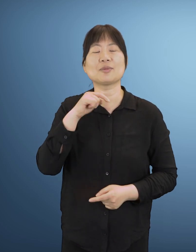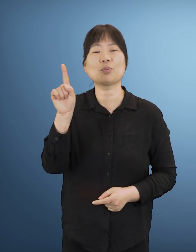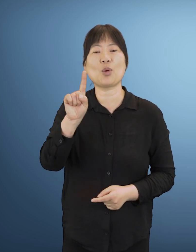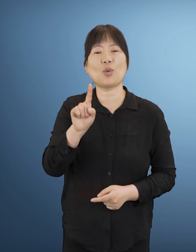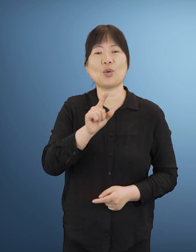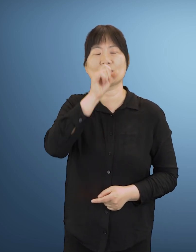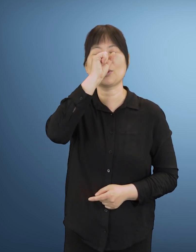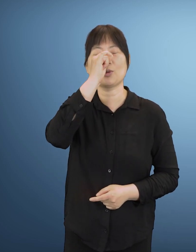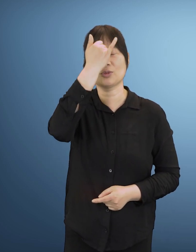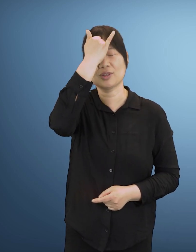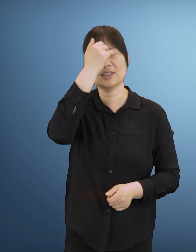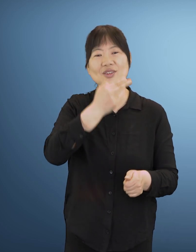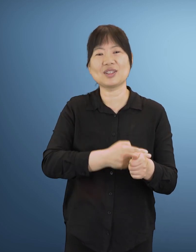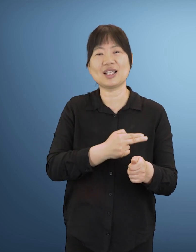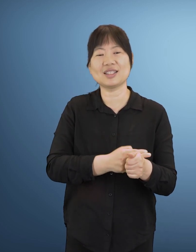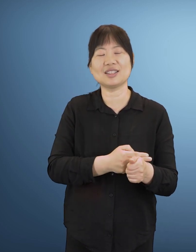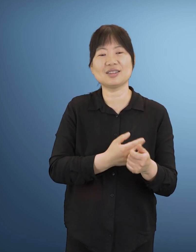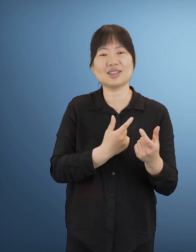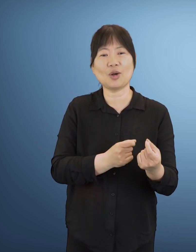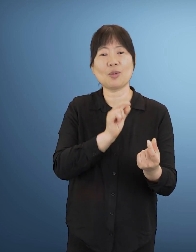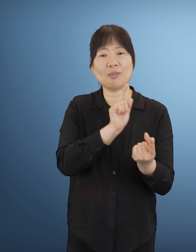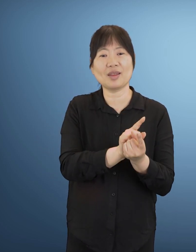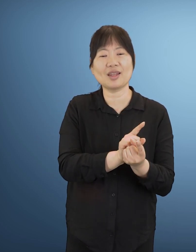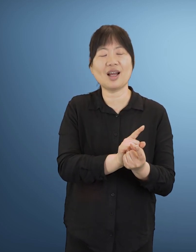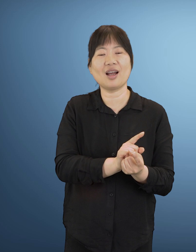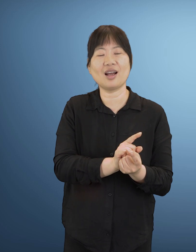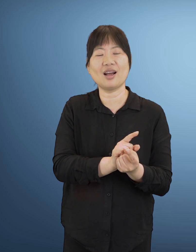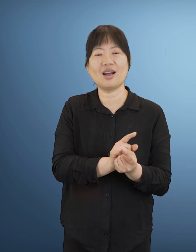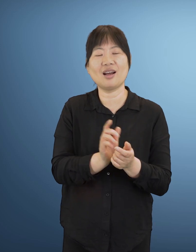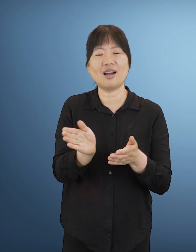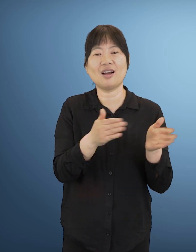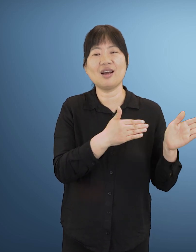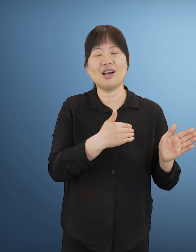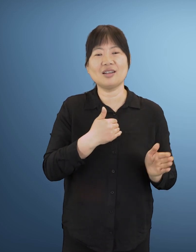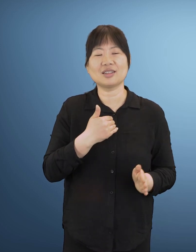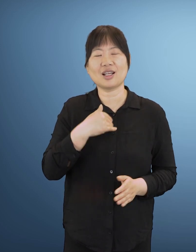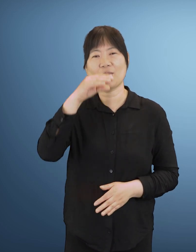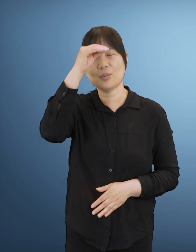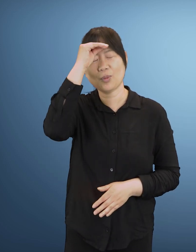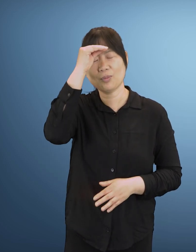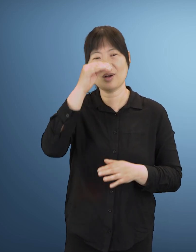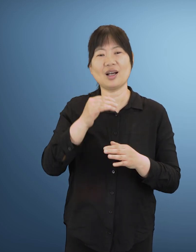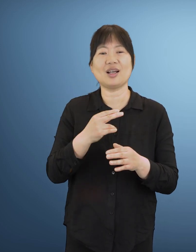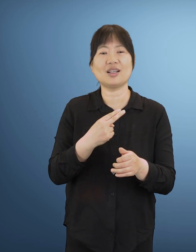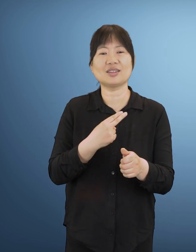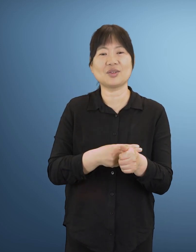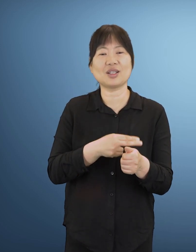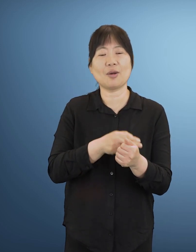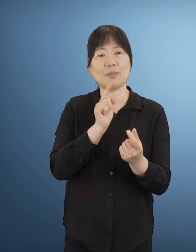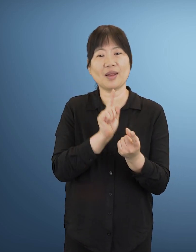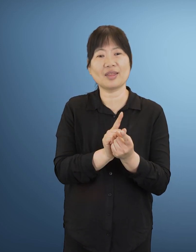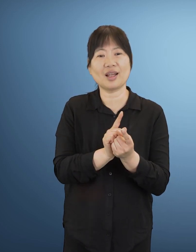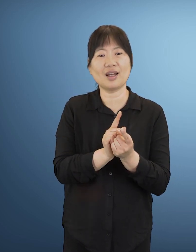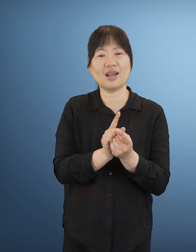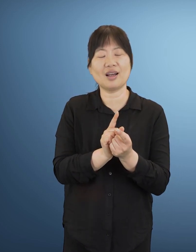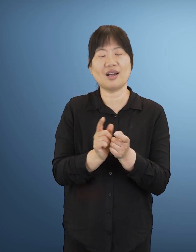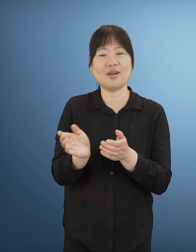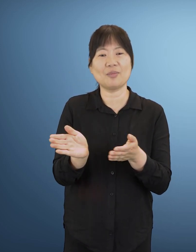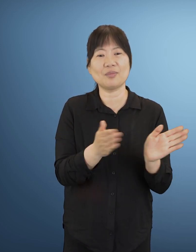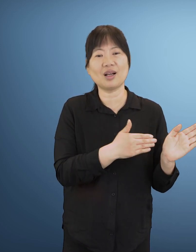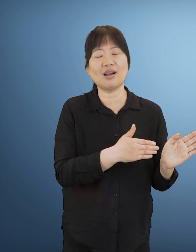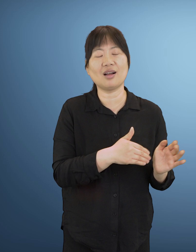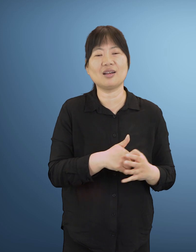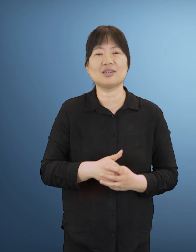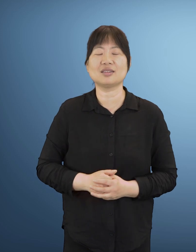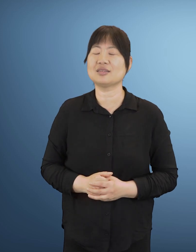좋은 윤리 선생으로 만나고 있습니까? 아니면 내가 본받아야 될 분으로 만나고 있습니까? 이것도